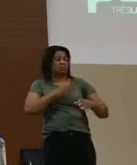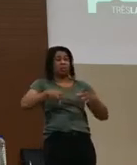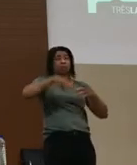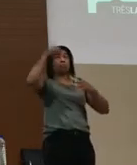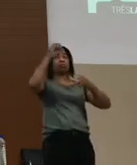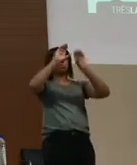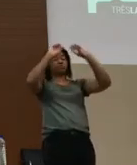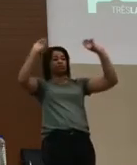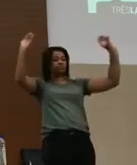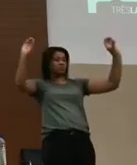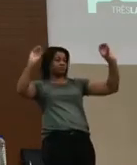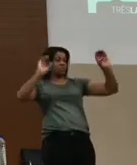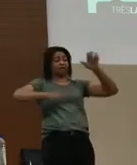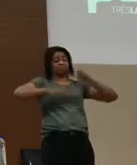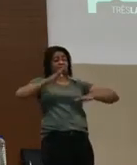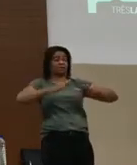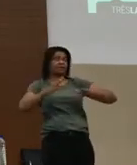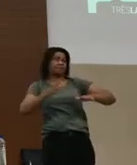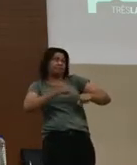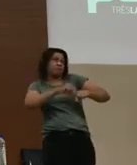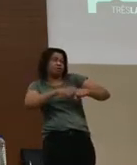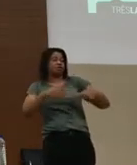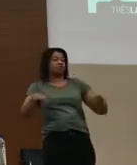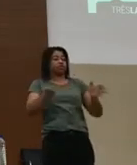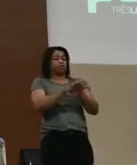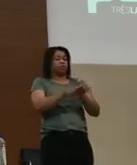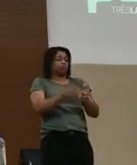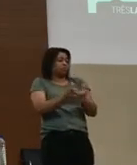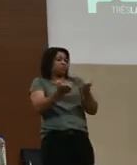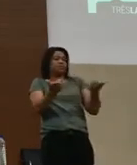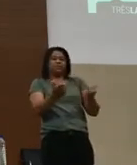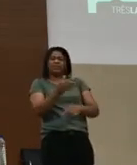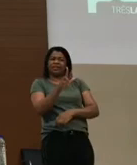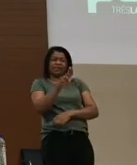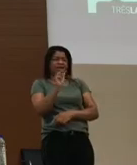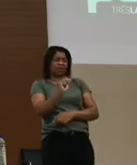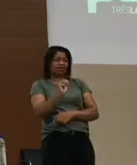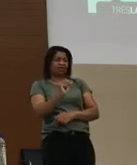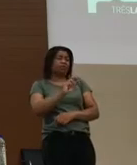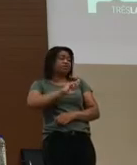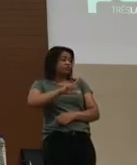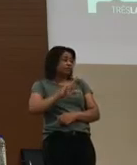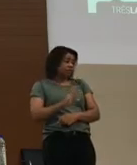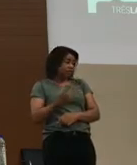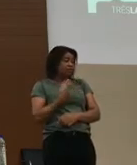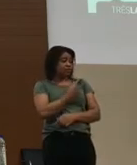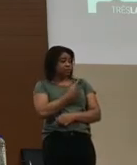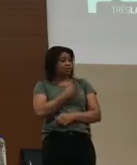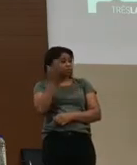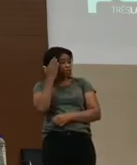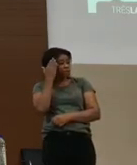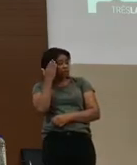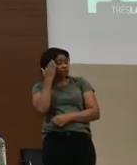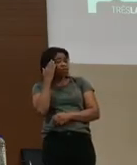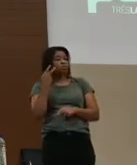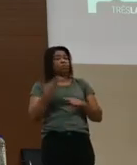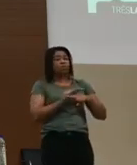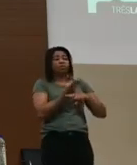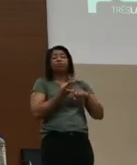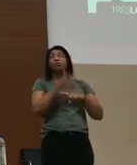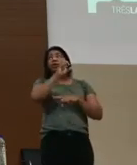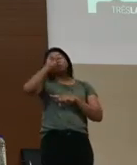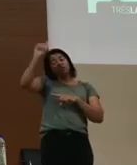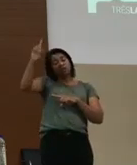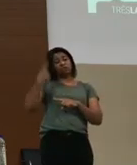céu, quem sabe não é minha hora. Não, oração não é assim. A gente sabe quem oramos, a gente sabe o que